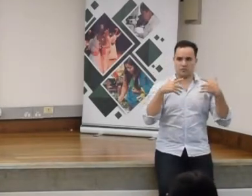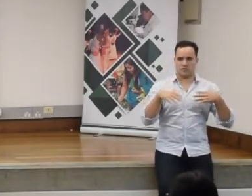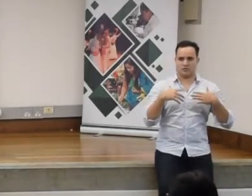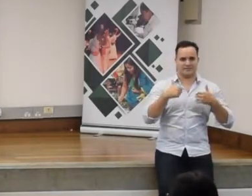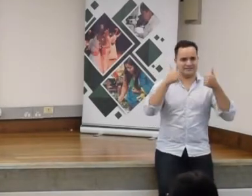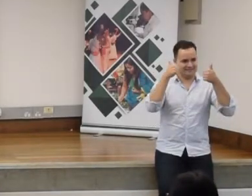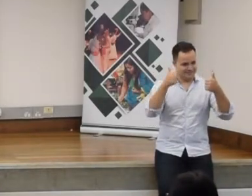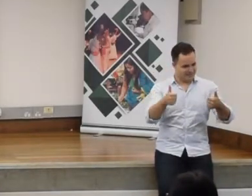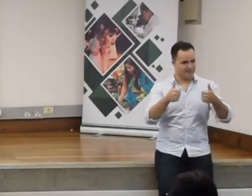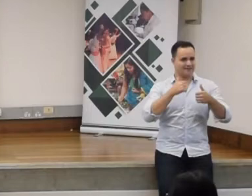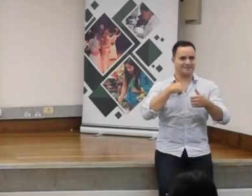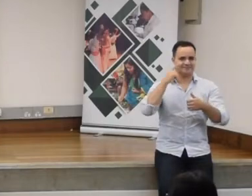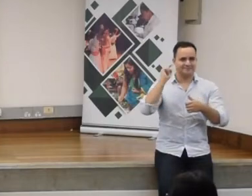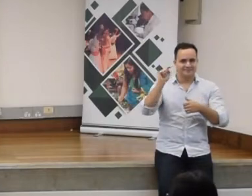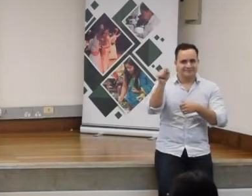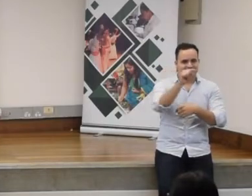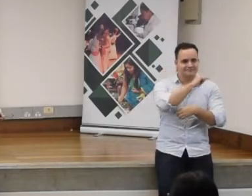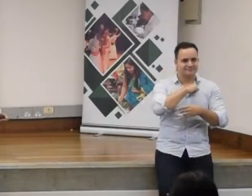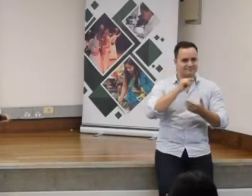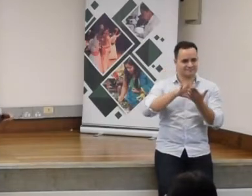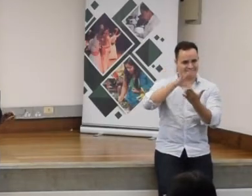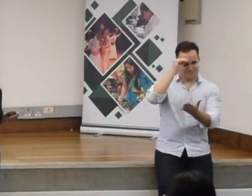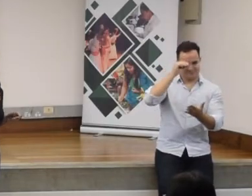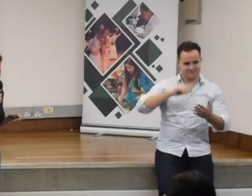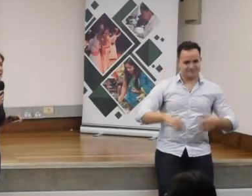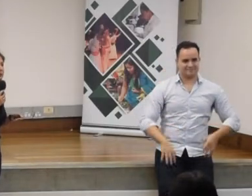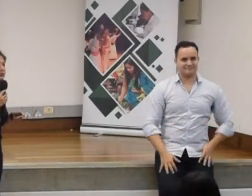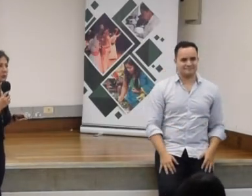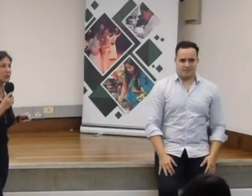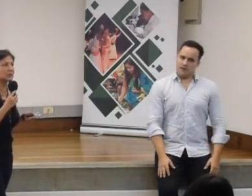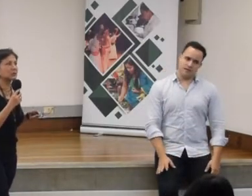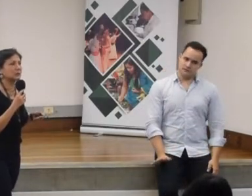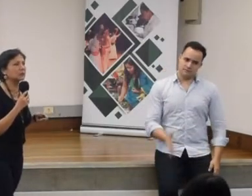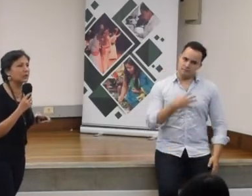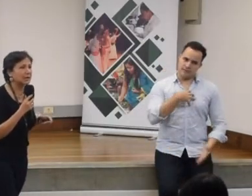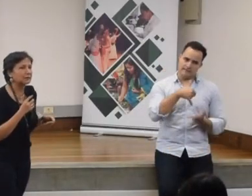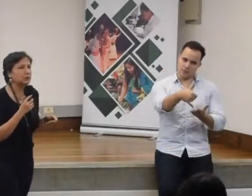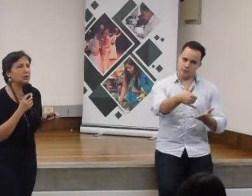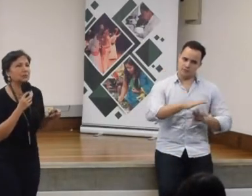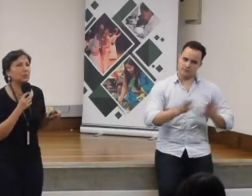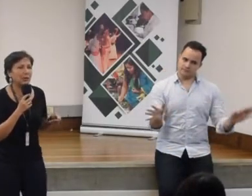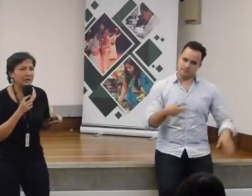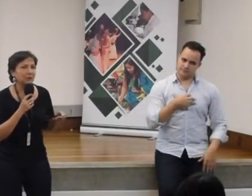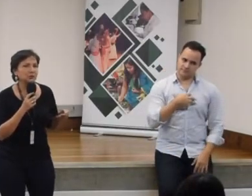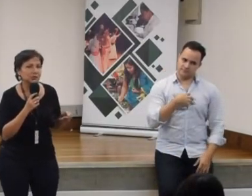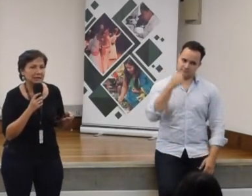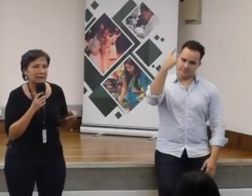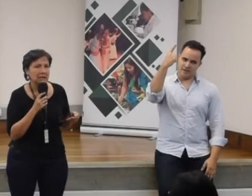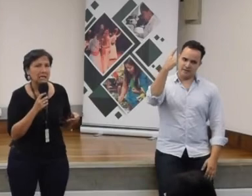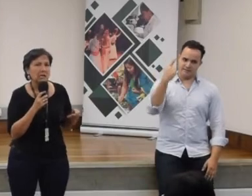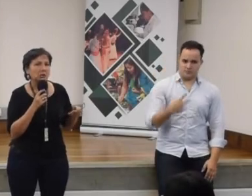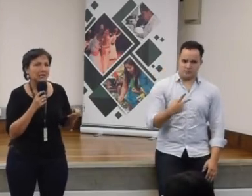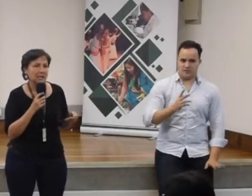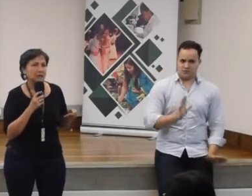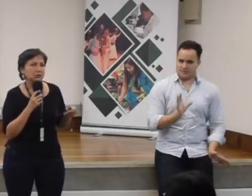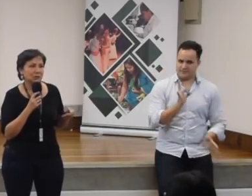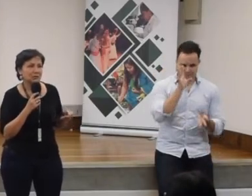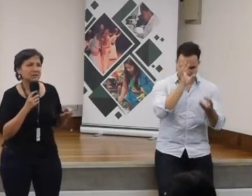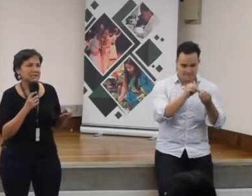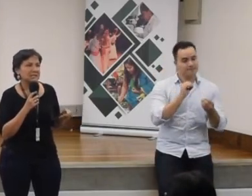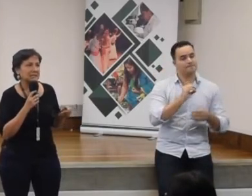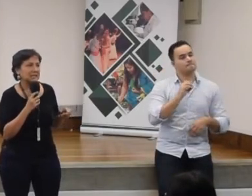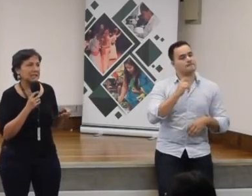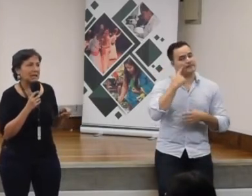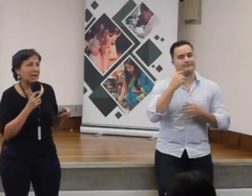aprender, porque nosotros en la red de tutorías no tenemos todavía un infográfico que pueda mostrar lo que ha hecho